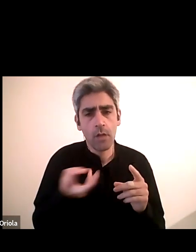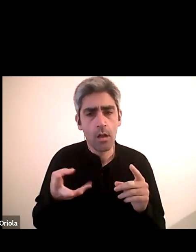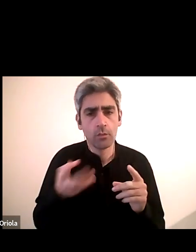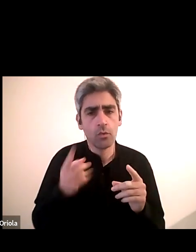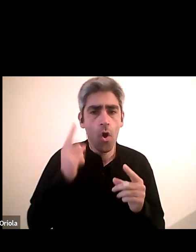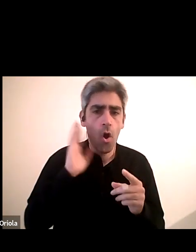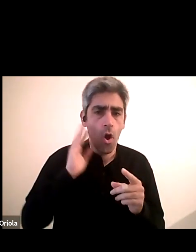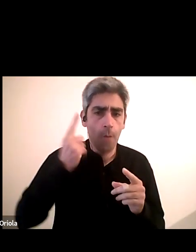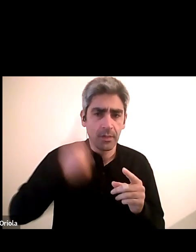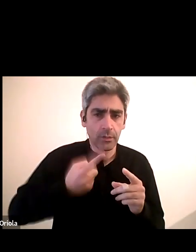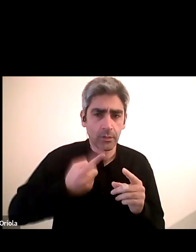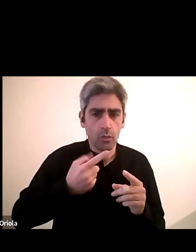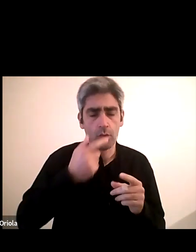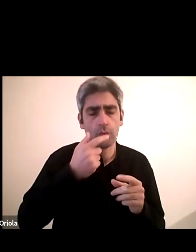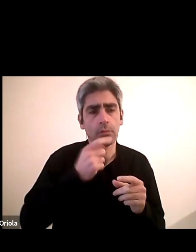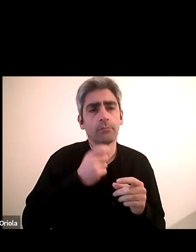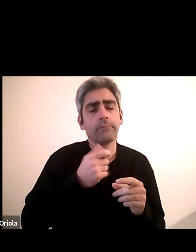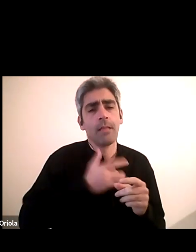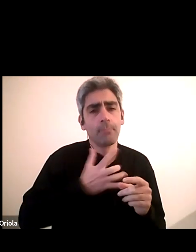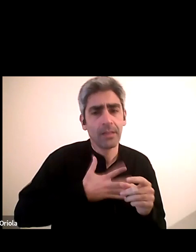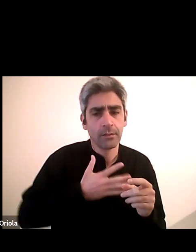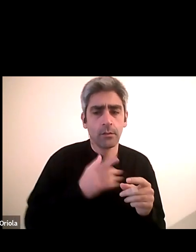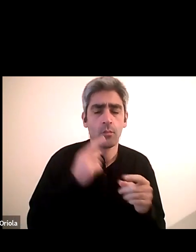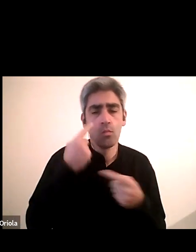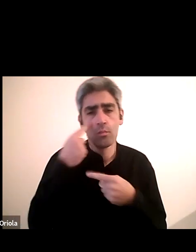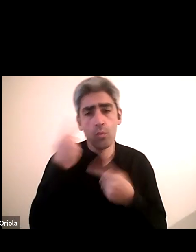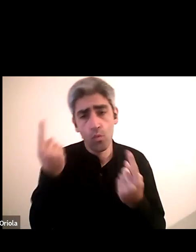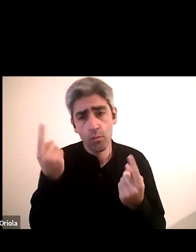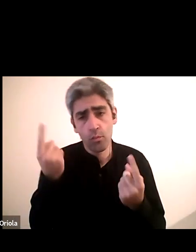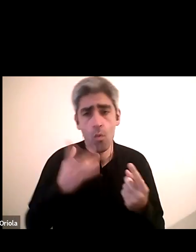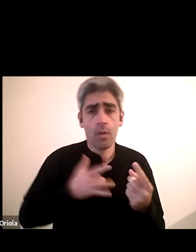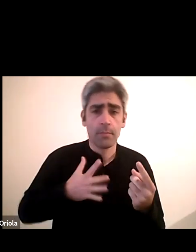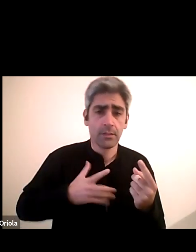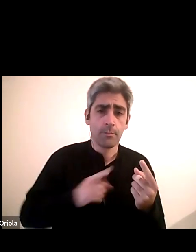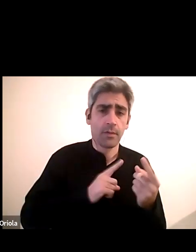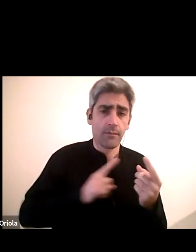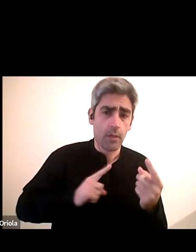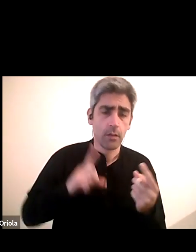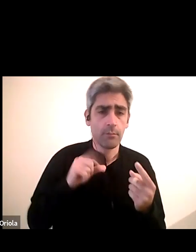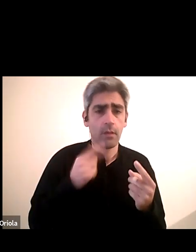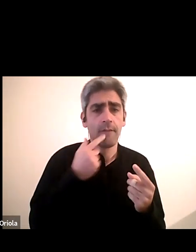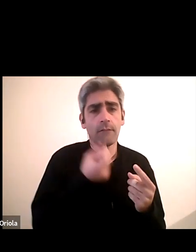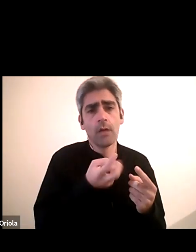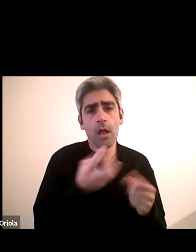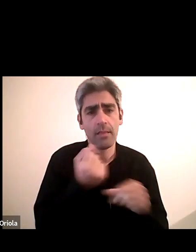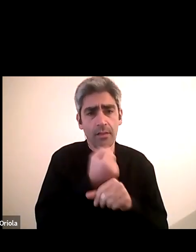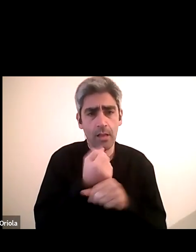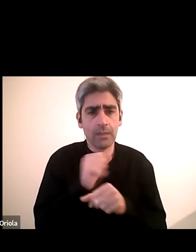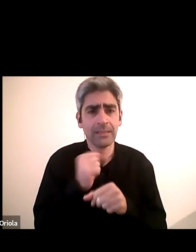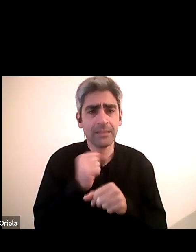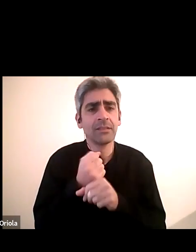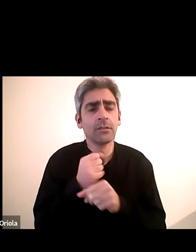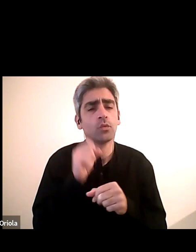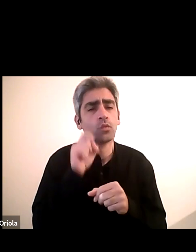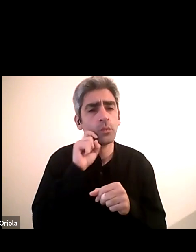dos empregadores, público e privado, e num conjunto de atividades dos serviços de segurança e saúde do trabalho. E, portanto,